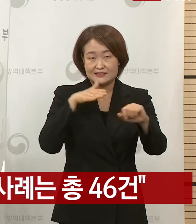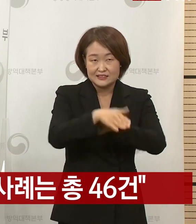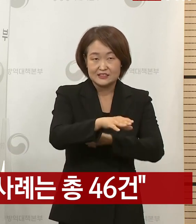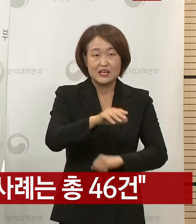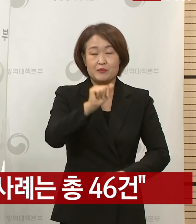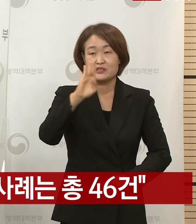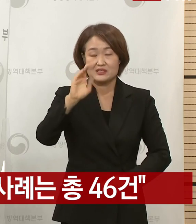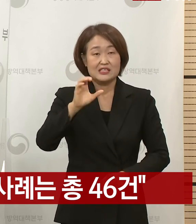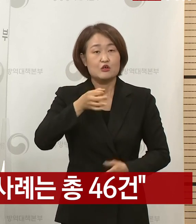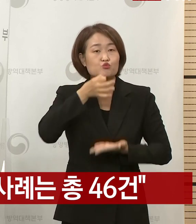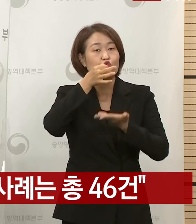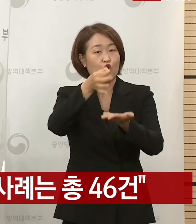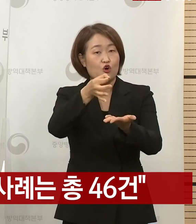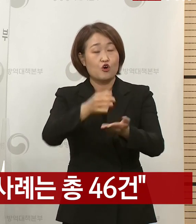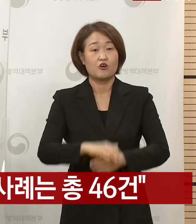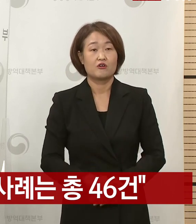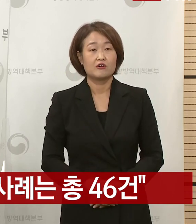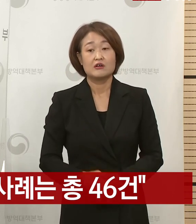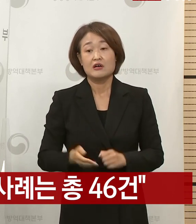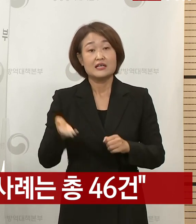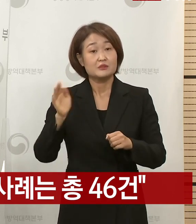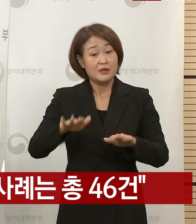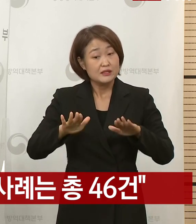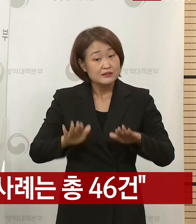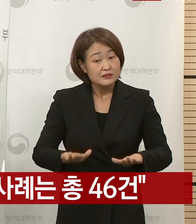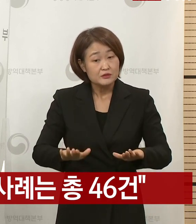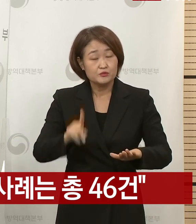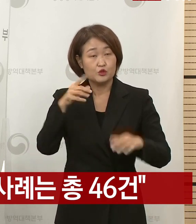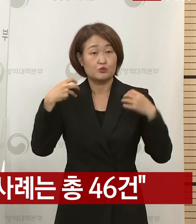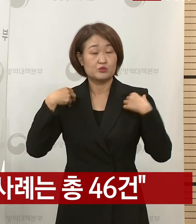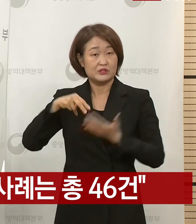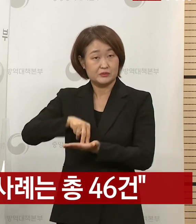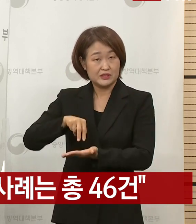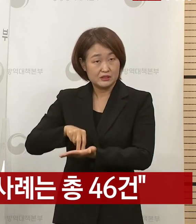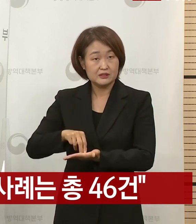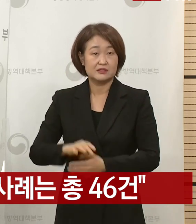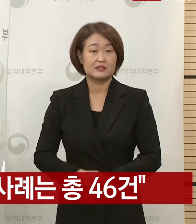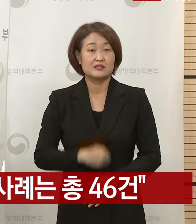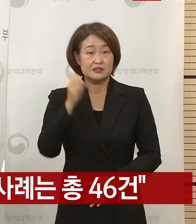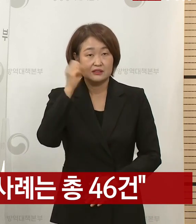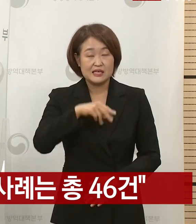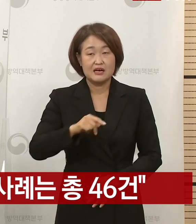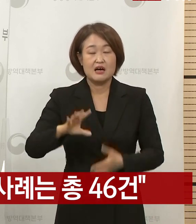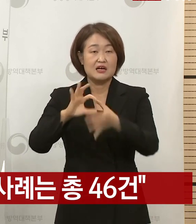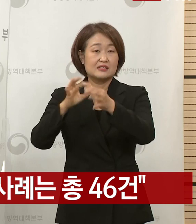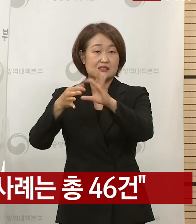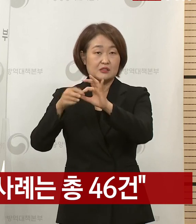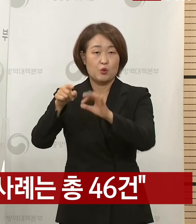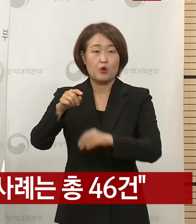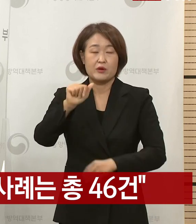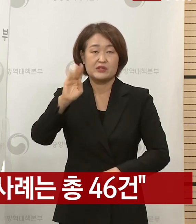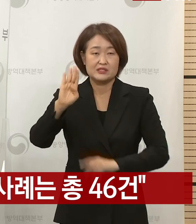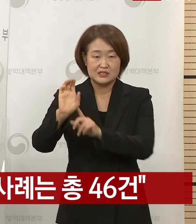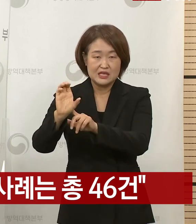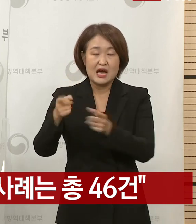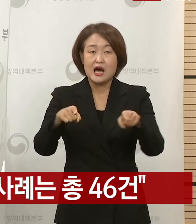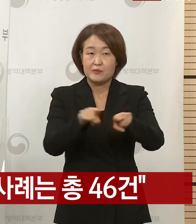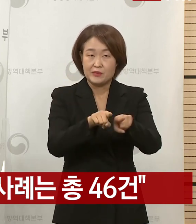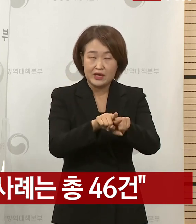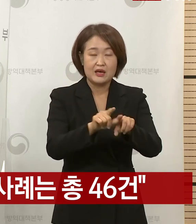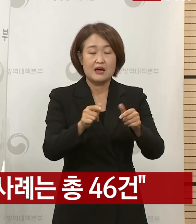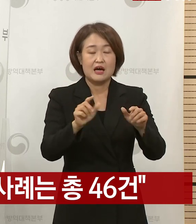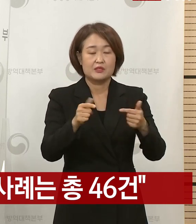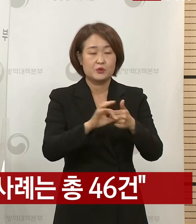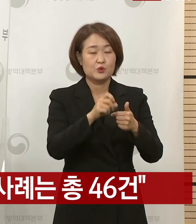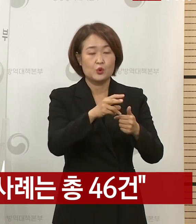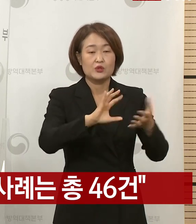질병관리청에서도 이와 관련하여 당분간 기존의 변이 바이러스 명칭과 함께 그리스 알파벳 명칭을 병기하여 사용하고 향후